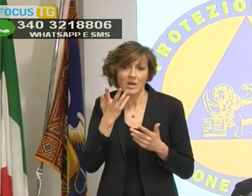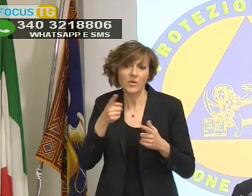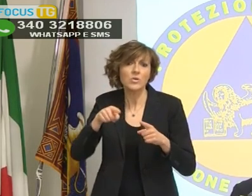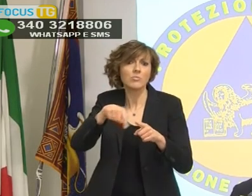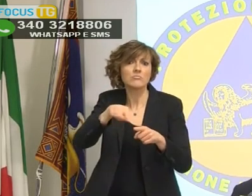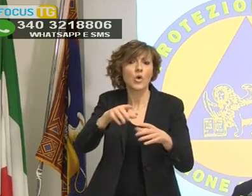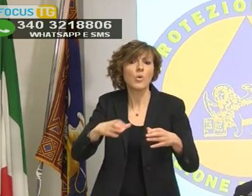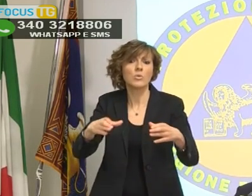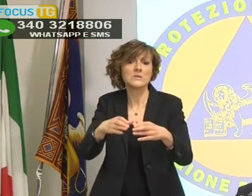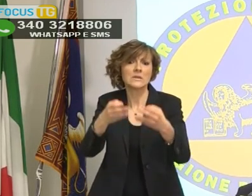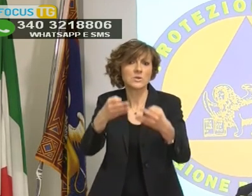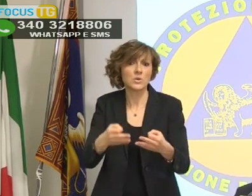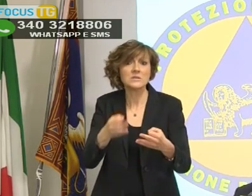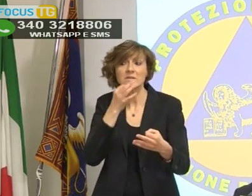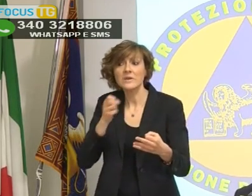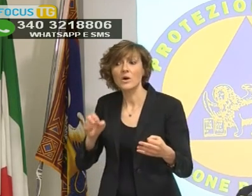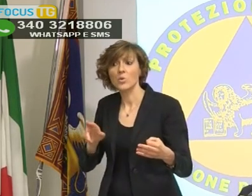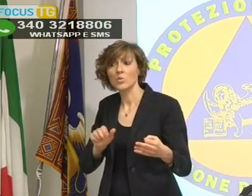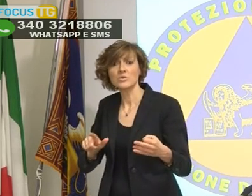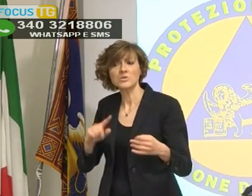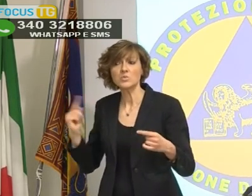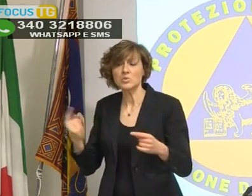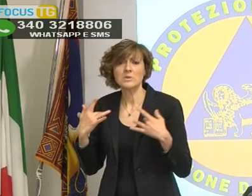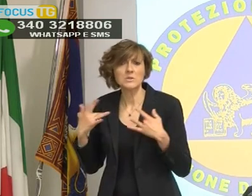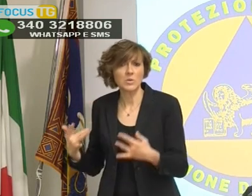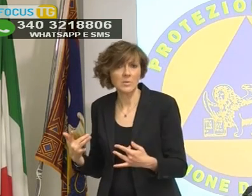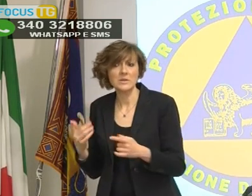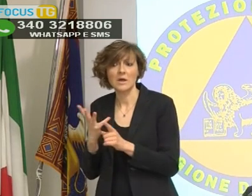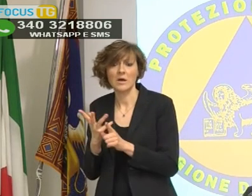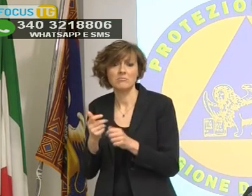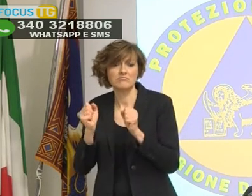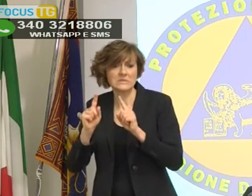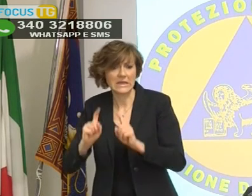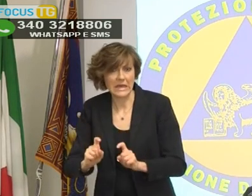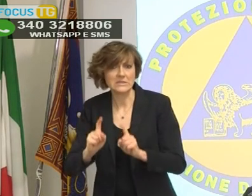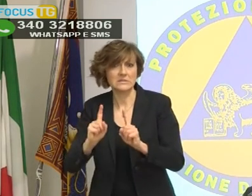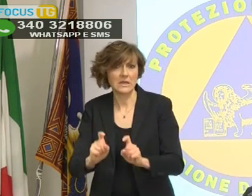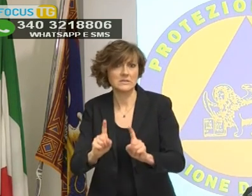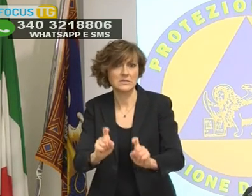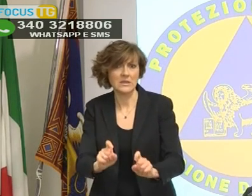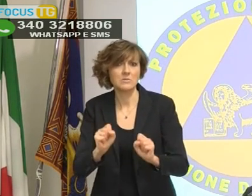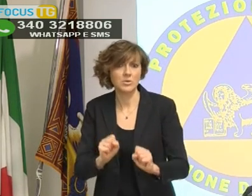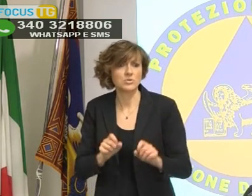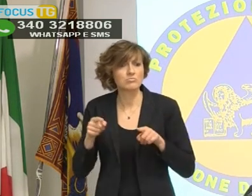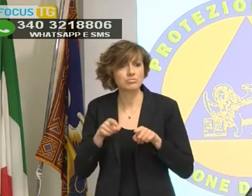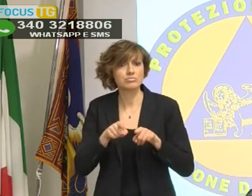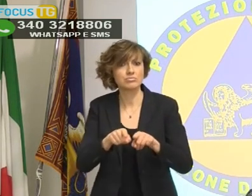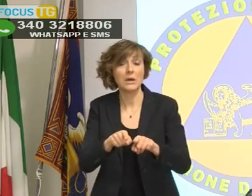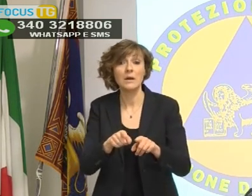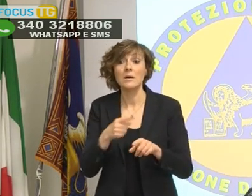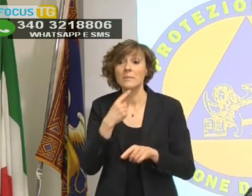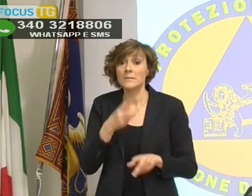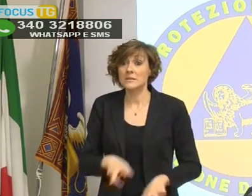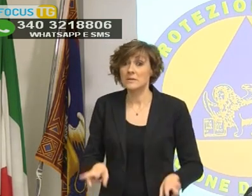sicurezza loro, per cui tutte le ULS sono a disposizione per fare test e andare avanti anche su questo fronte. Ma